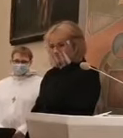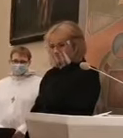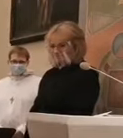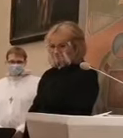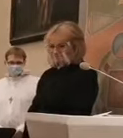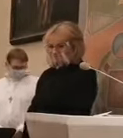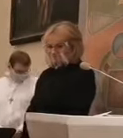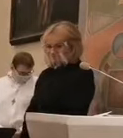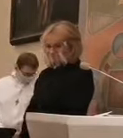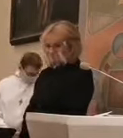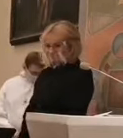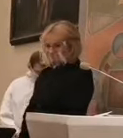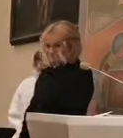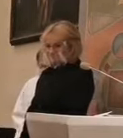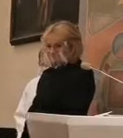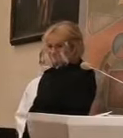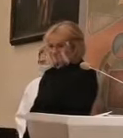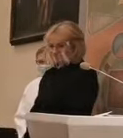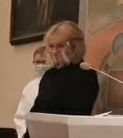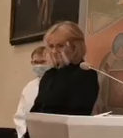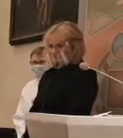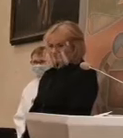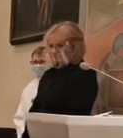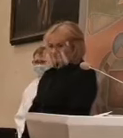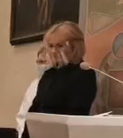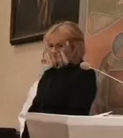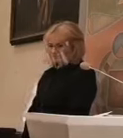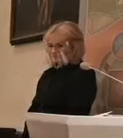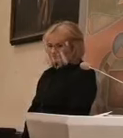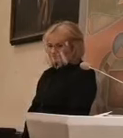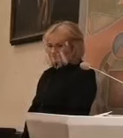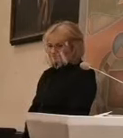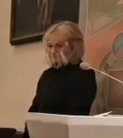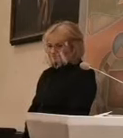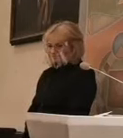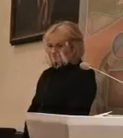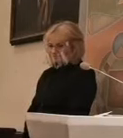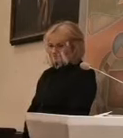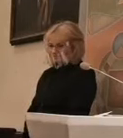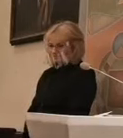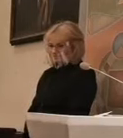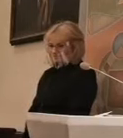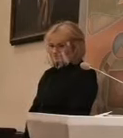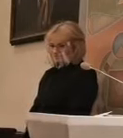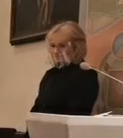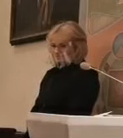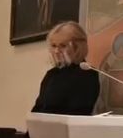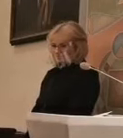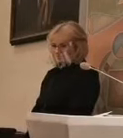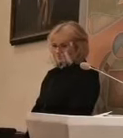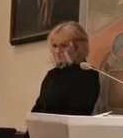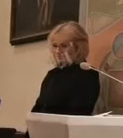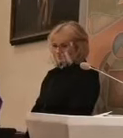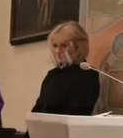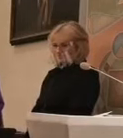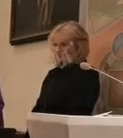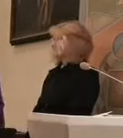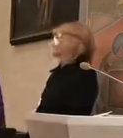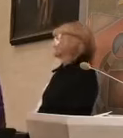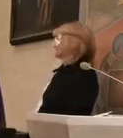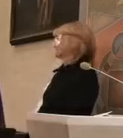Polaków. Proszę Cię, módl się dziś za nasze duszpasterstwo i bądź z nami na modlitwie do naszego Boga. Witaj w